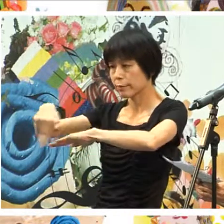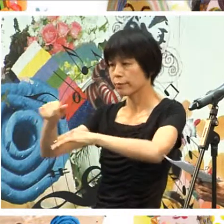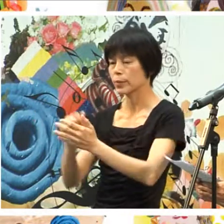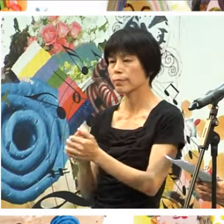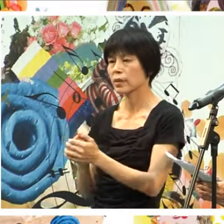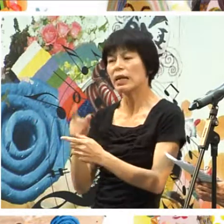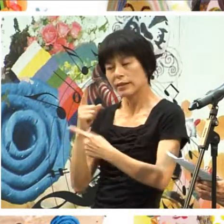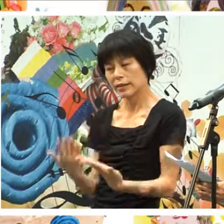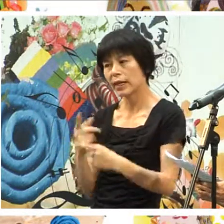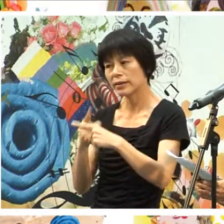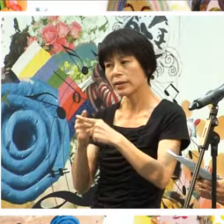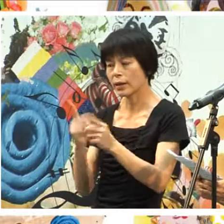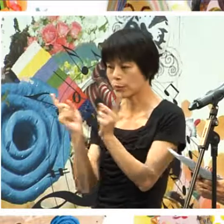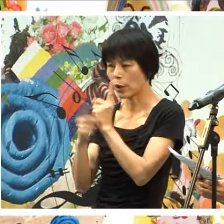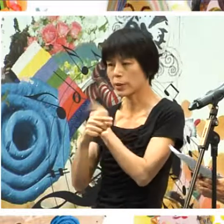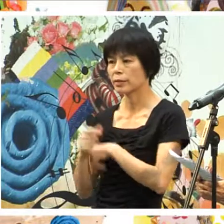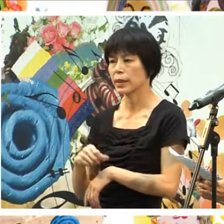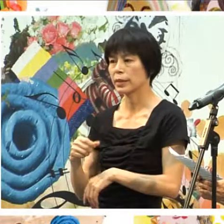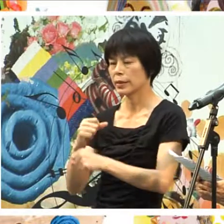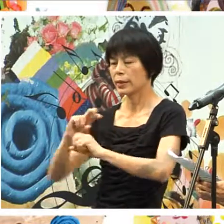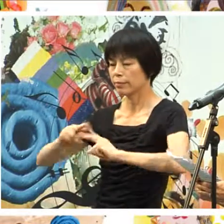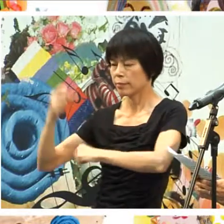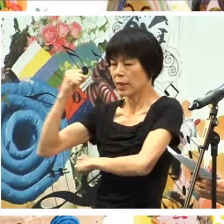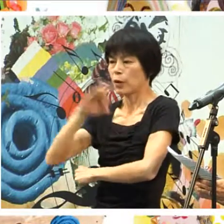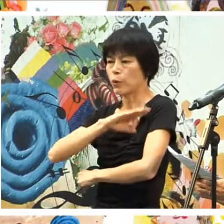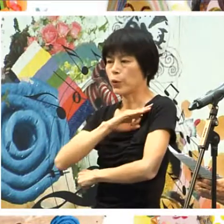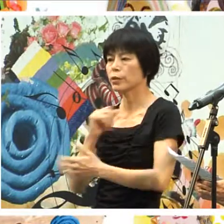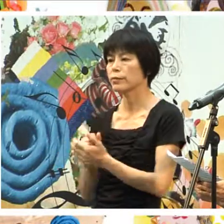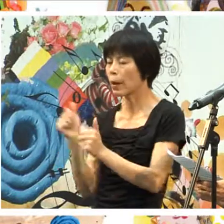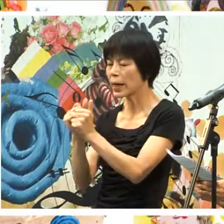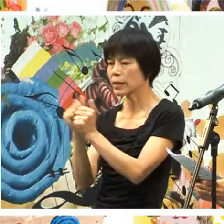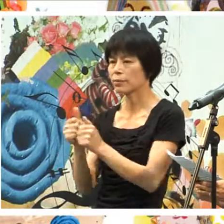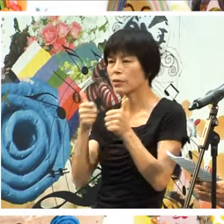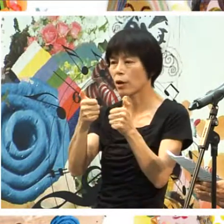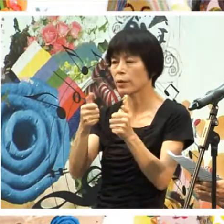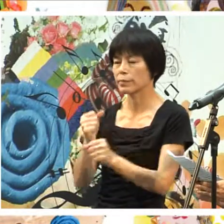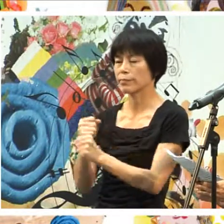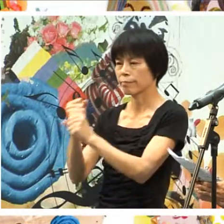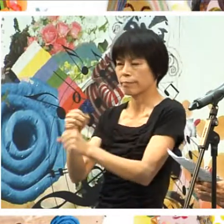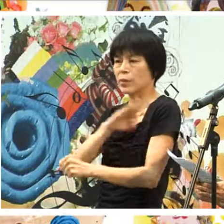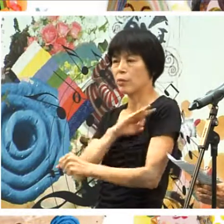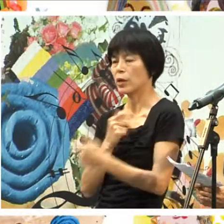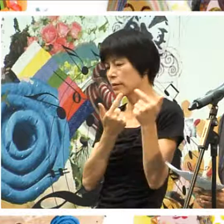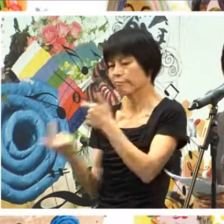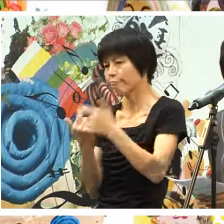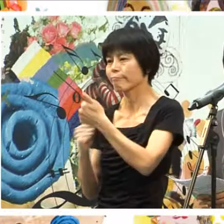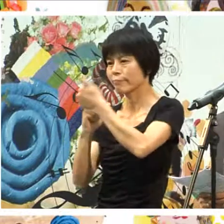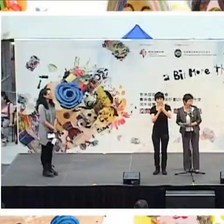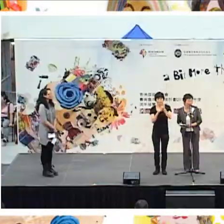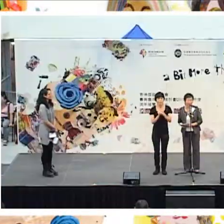這裡我僅代表香港展能藝術會以及受惠的朋友多謝賽馬會多年來對我們的支持，